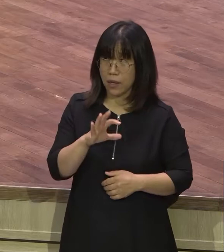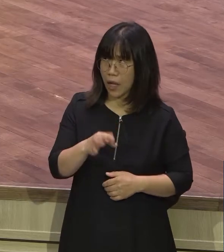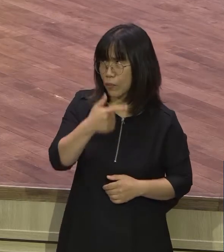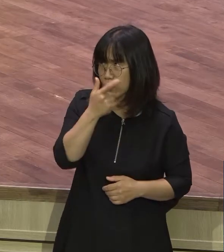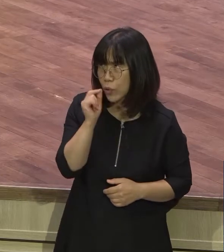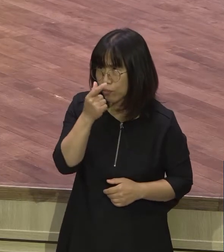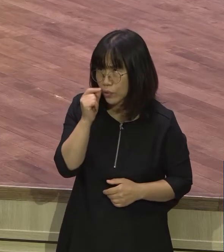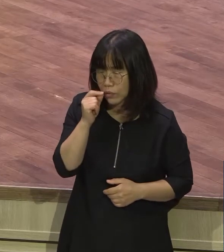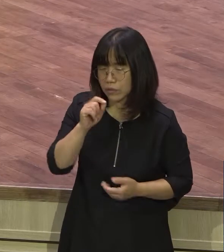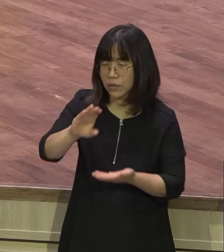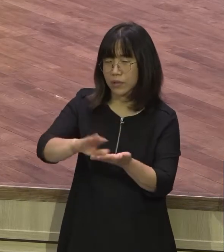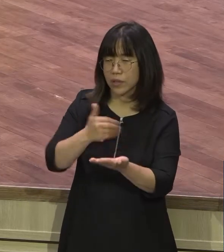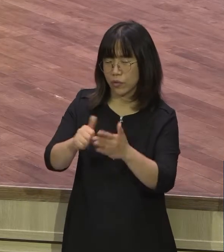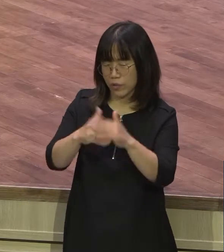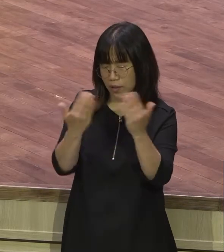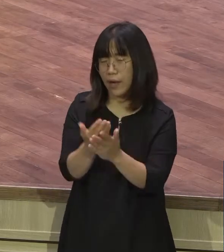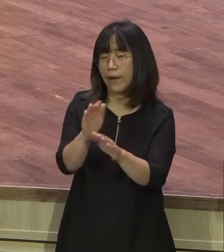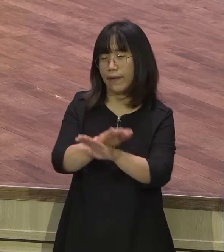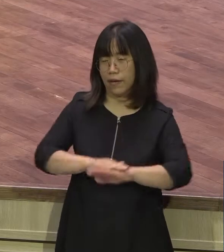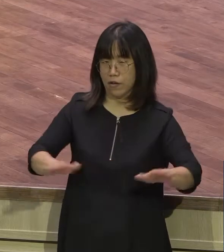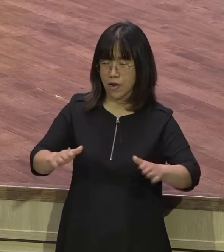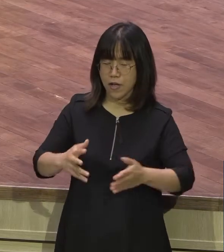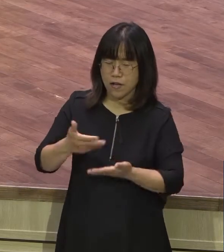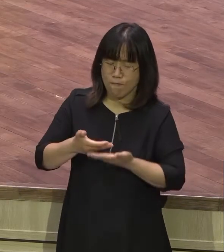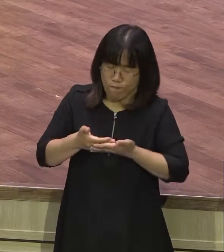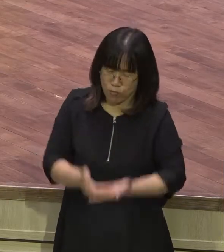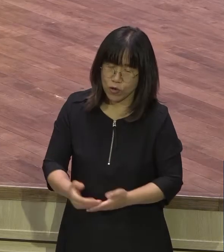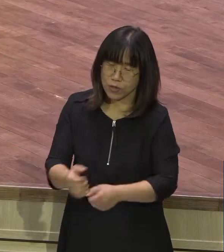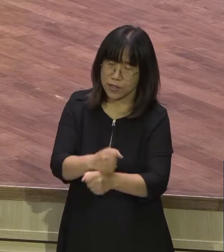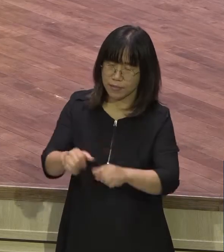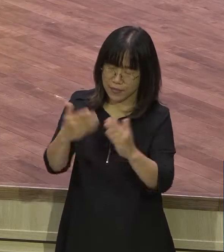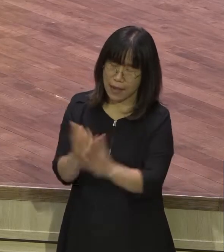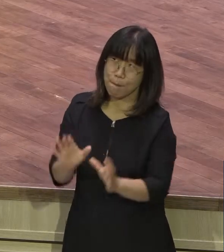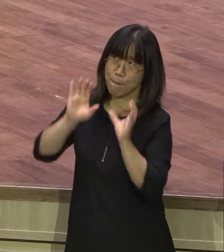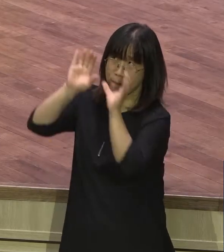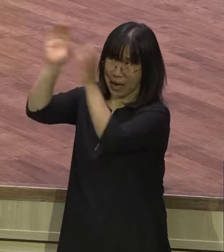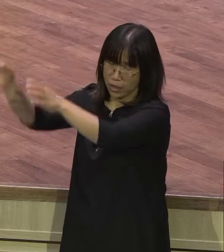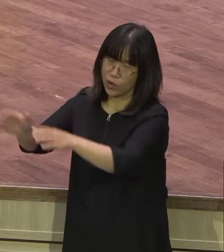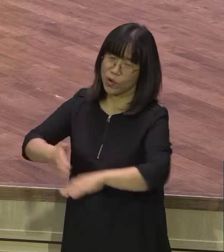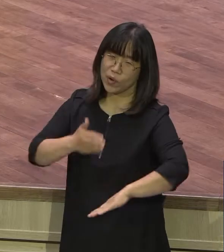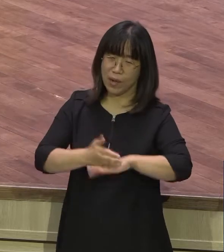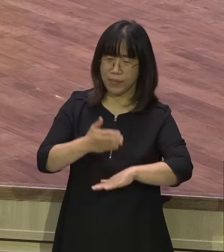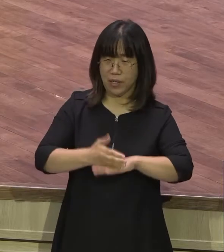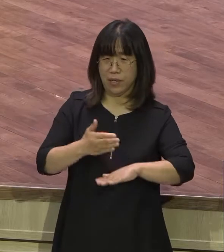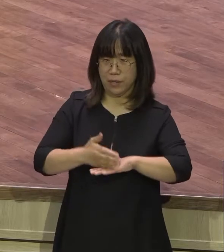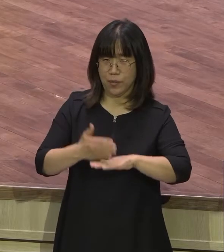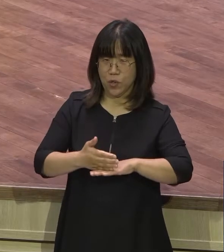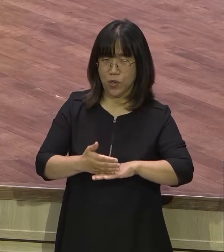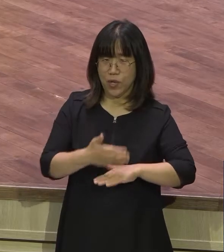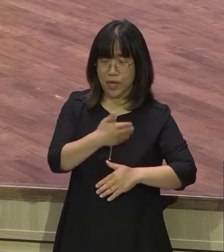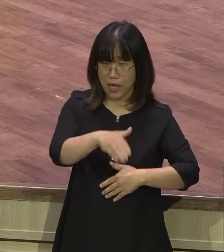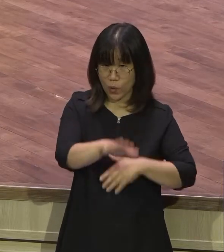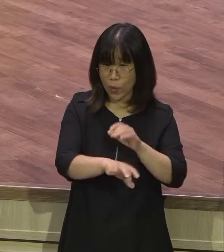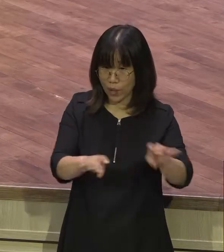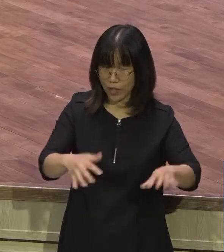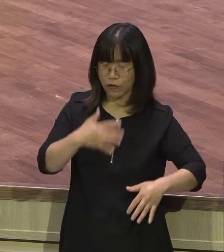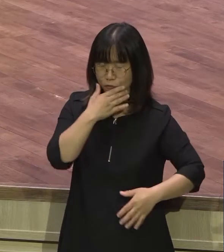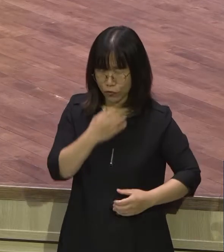해결했는데 모든 것 다 무거운 짐을 죽게 맡기고 감사하는 마음으로 날 가는 것마다 죽게 되길 바랍니다